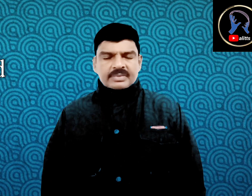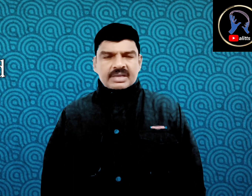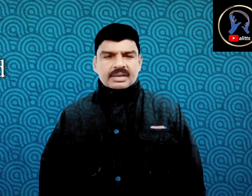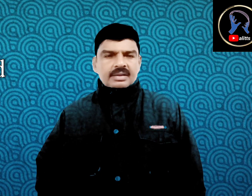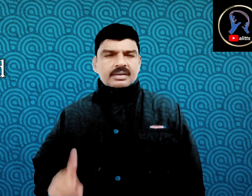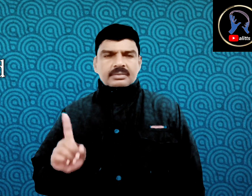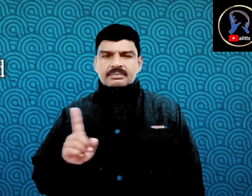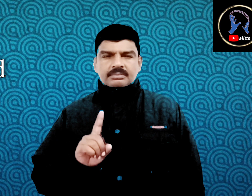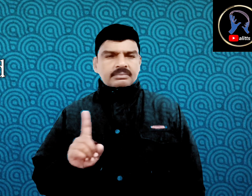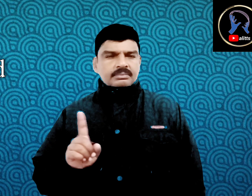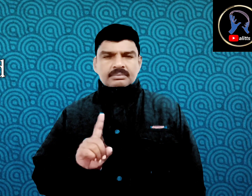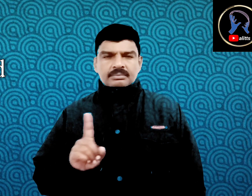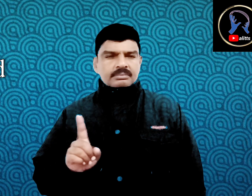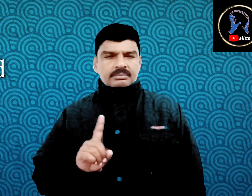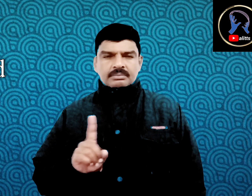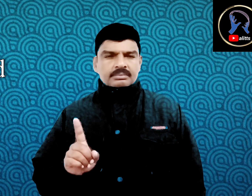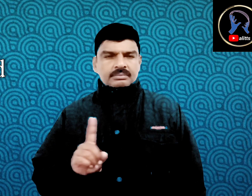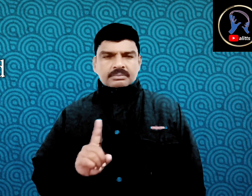मना करना